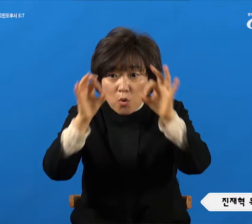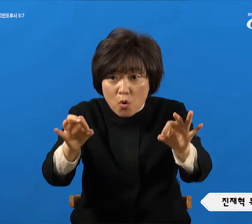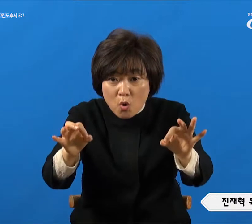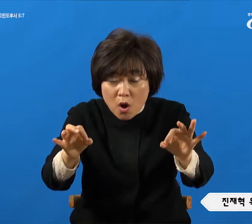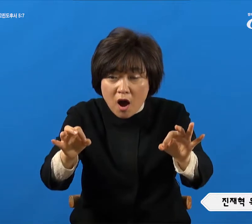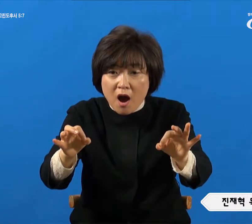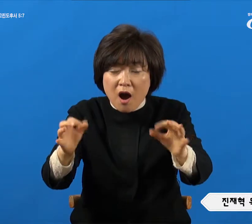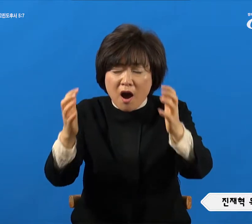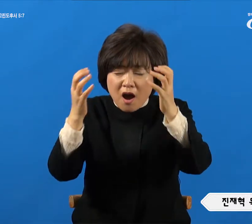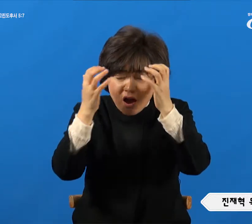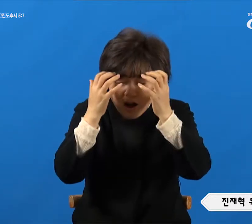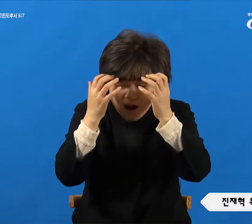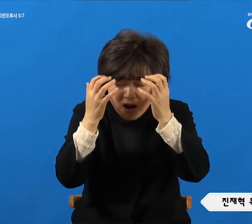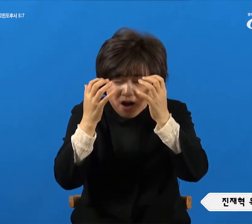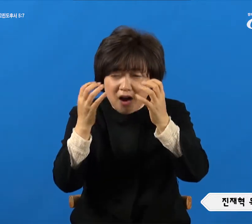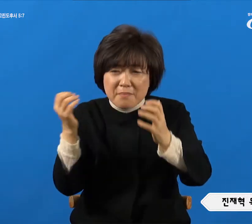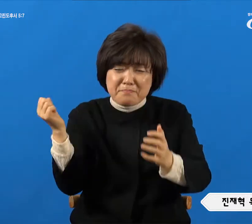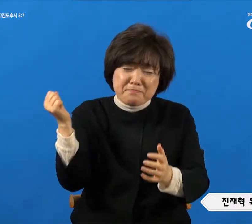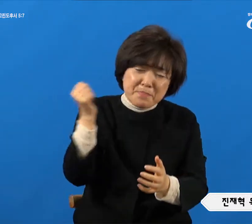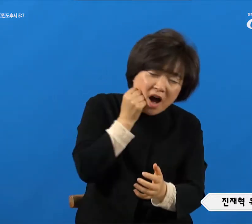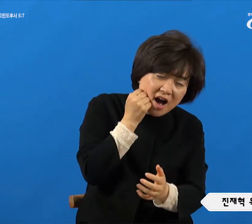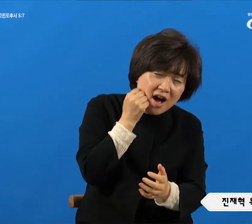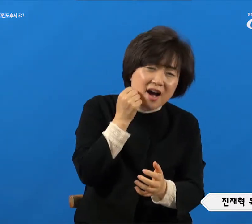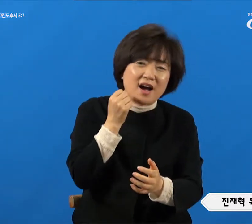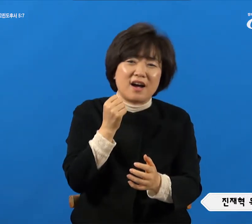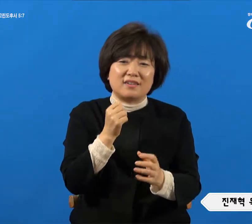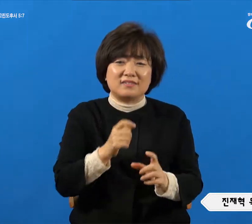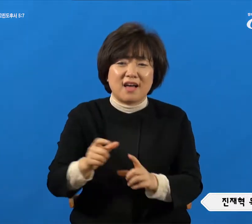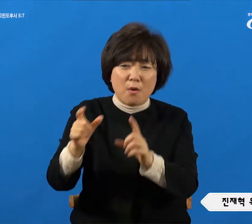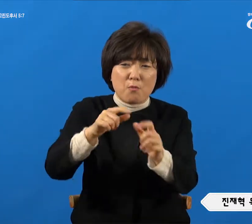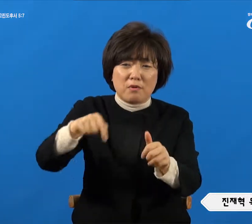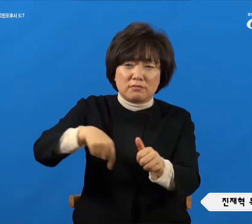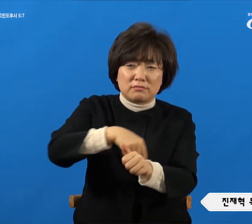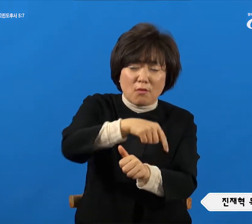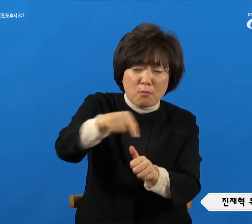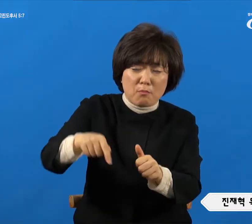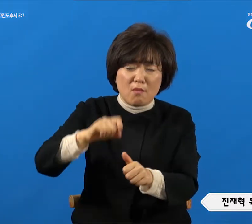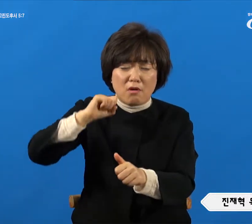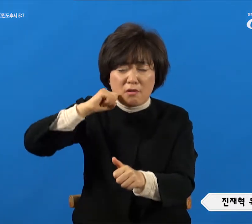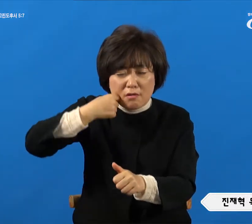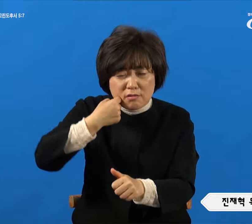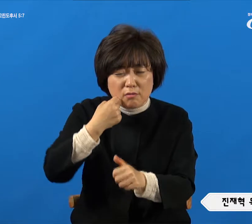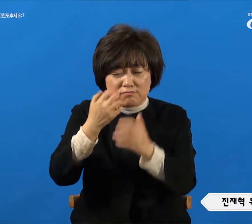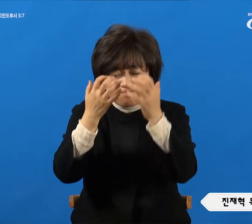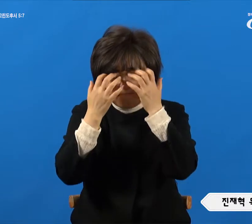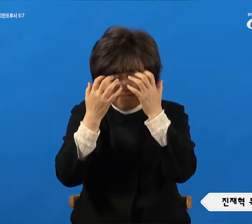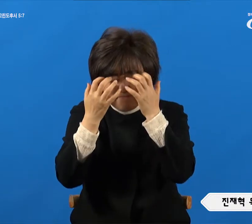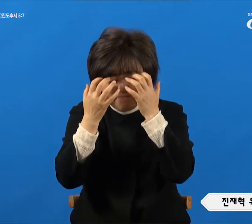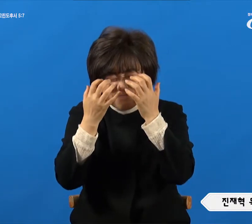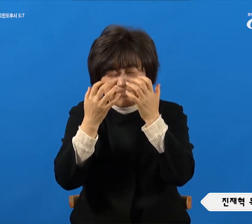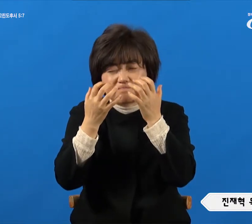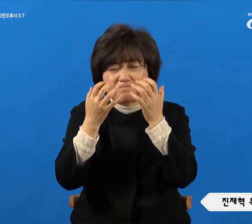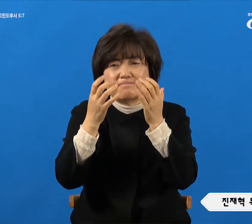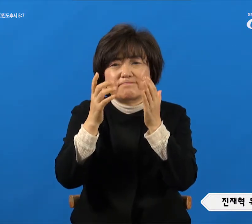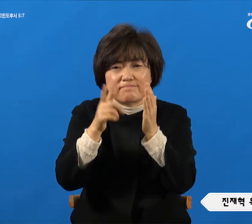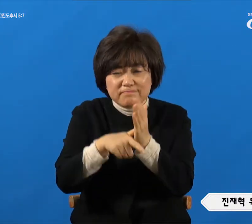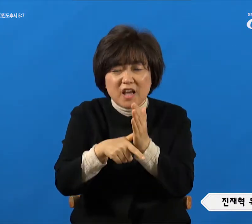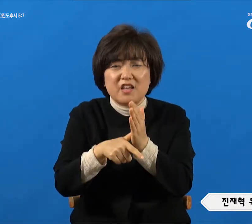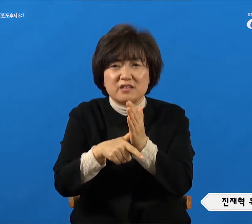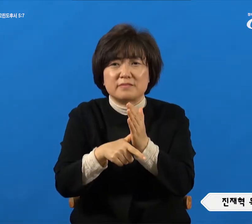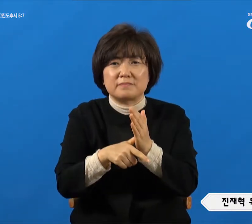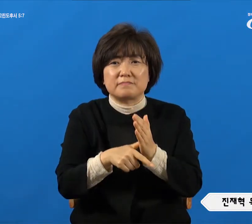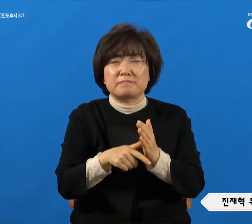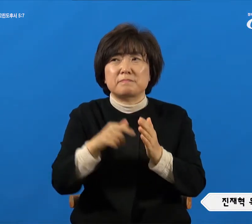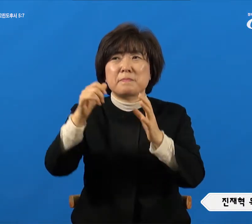치기 시작하고 상황과 형편이 어려움과 고통 가운데 우리를 엄습해오는